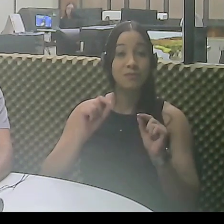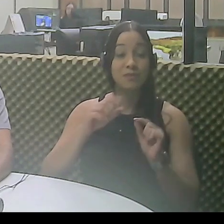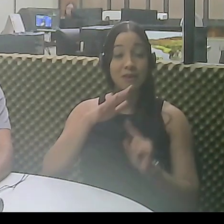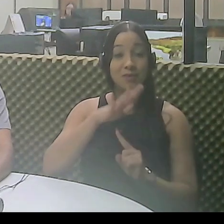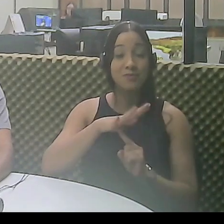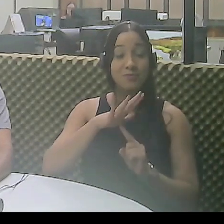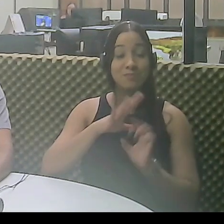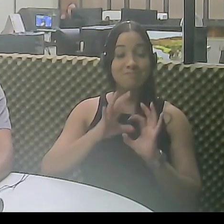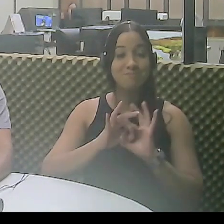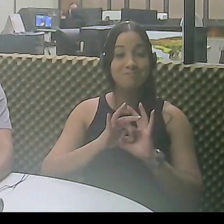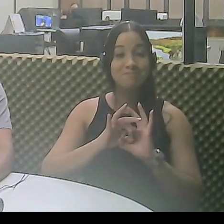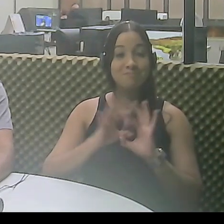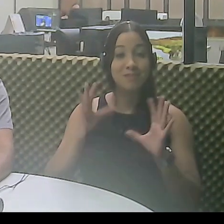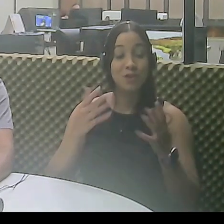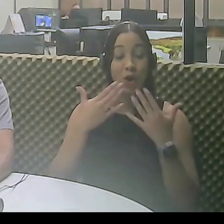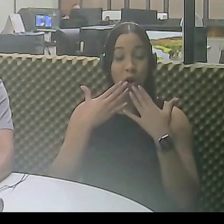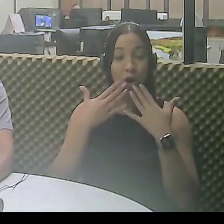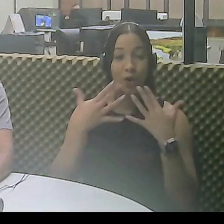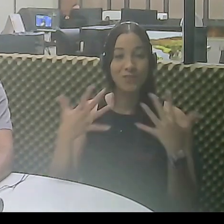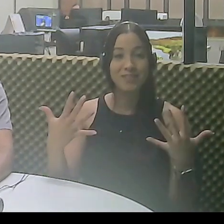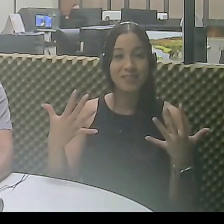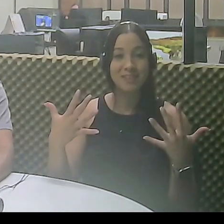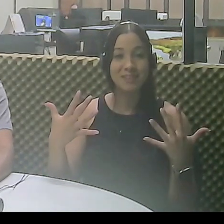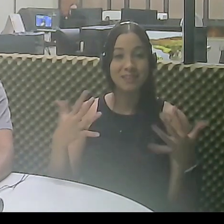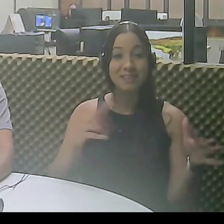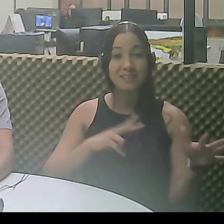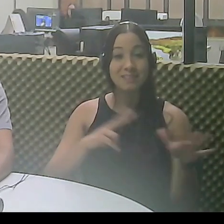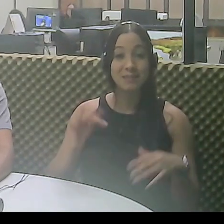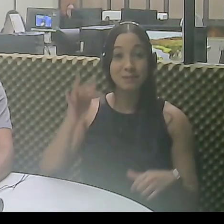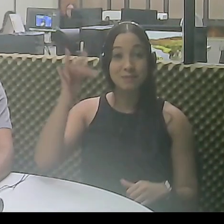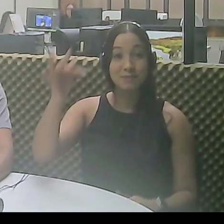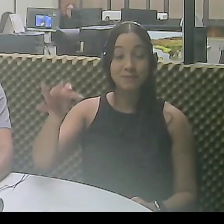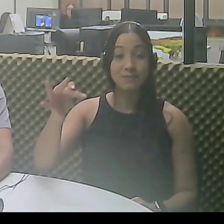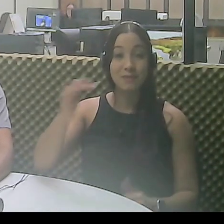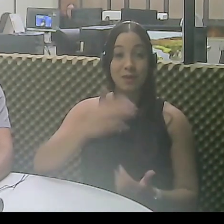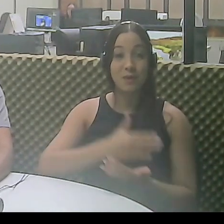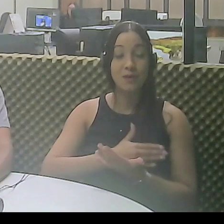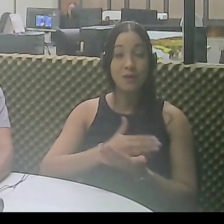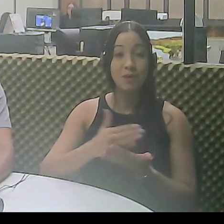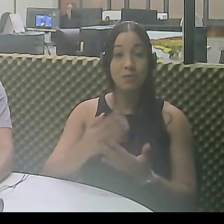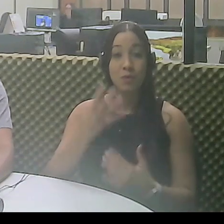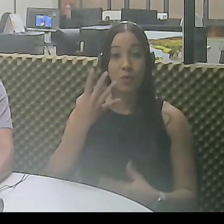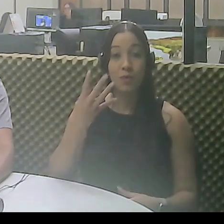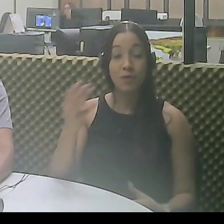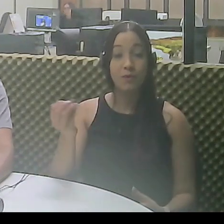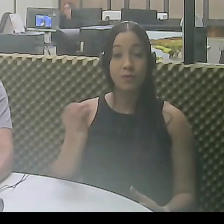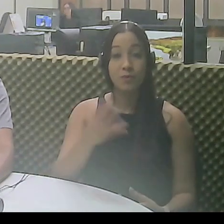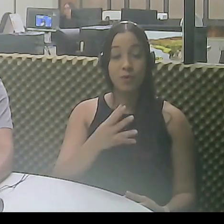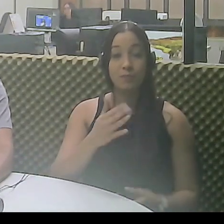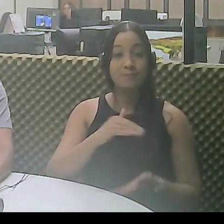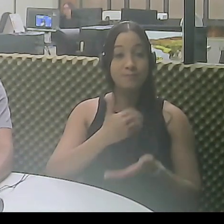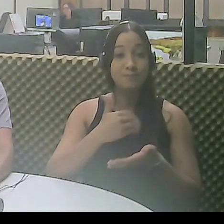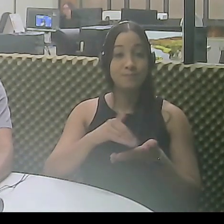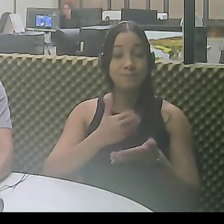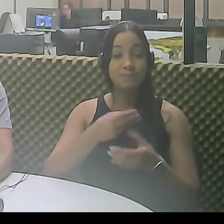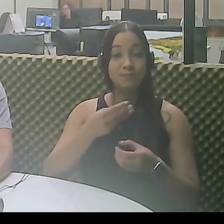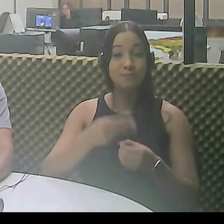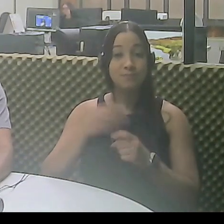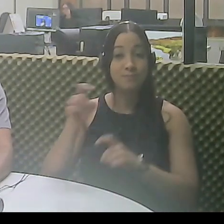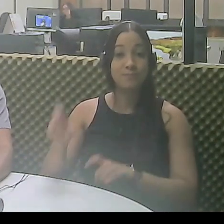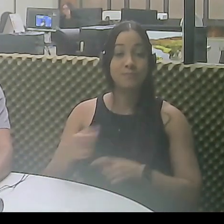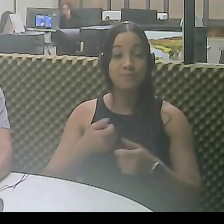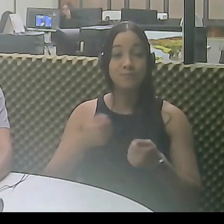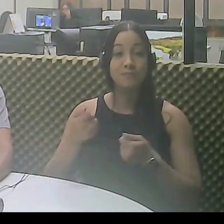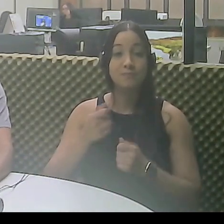feiras livres, pois tem novidade. A partir da próxima semana começam a funcionar mais quatro. A Secretaria Municipal de